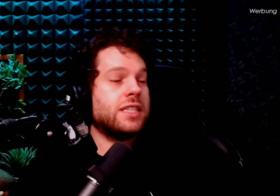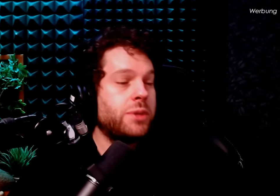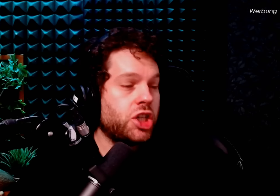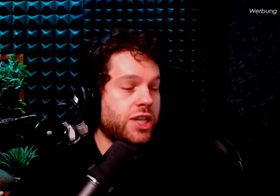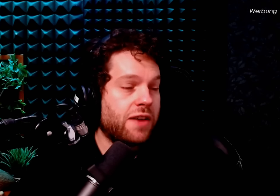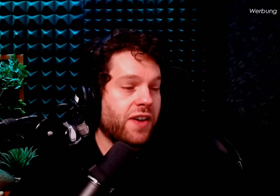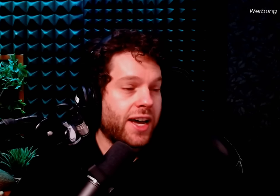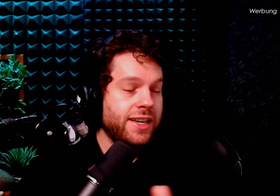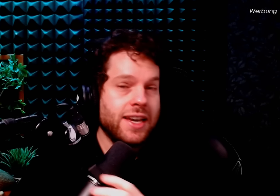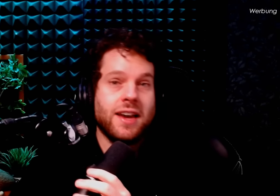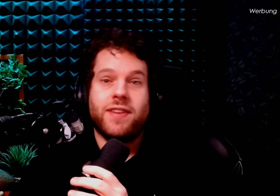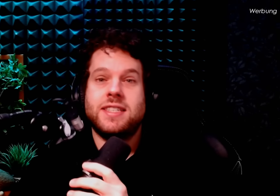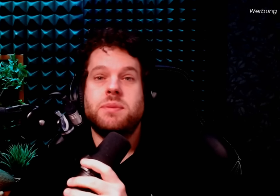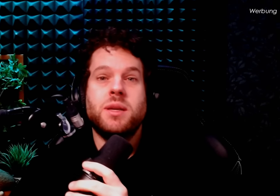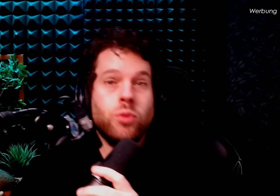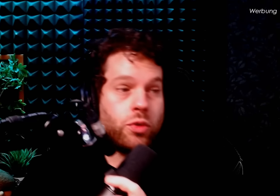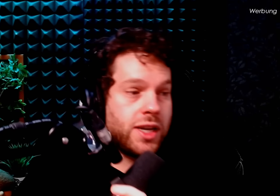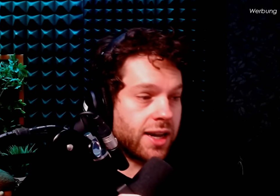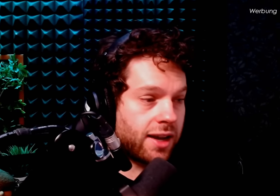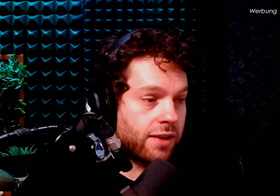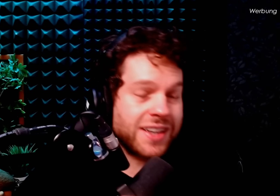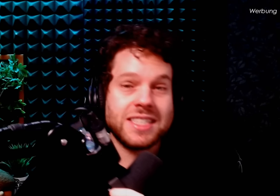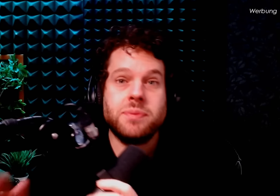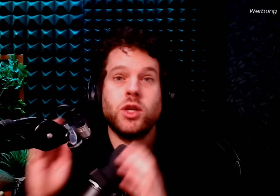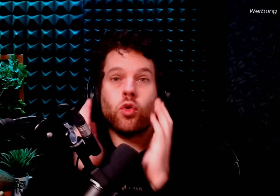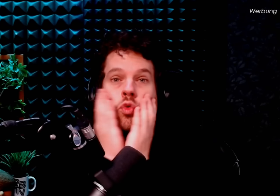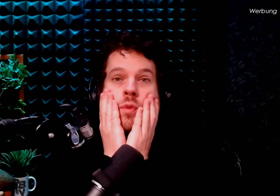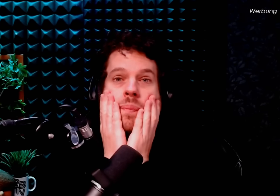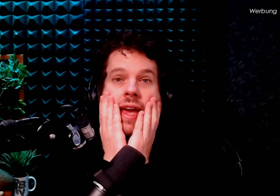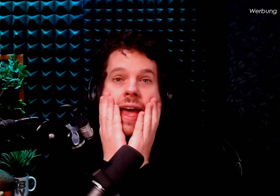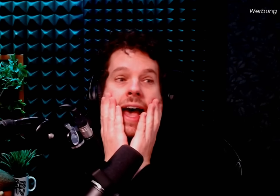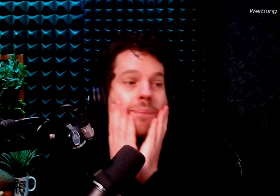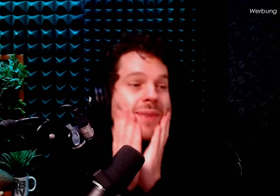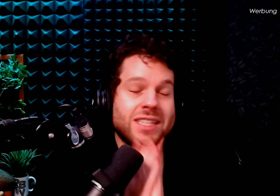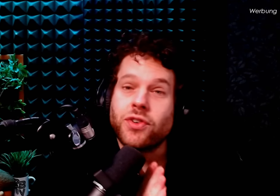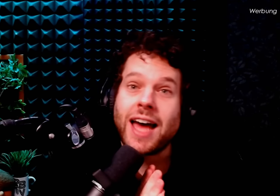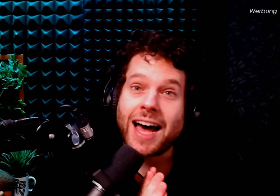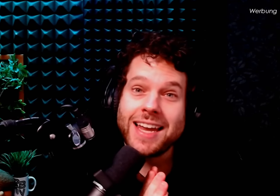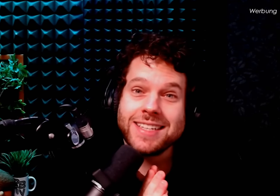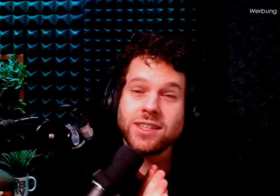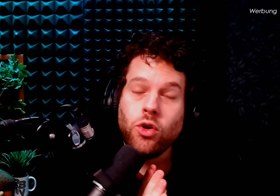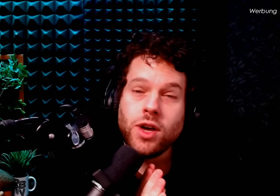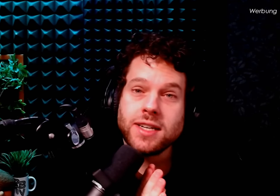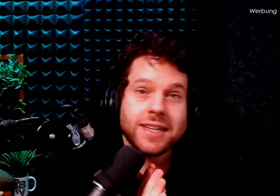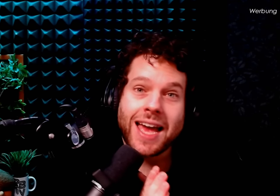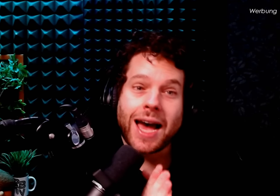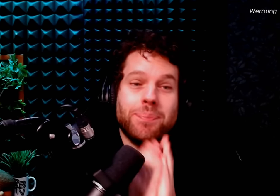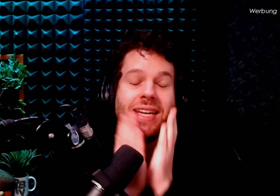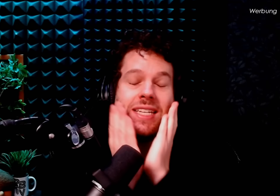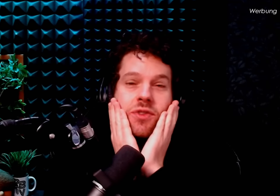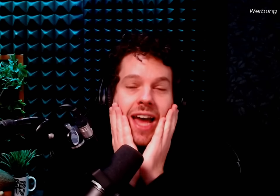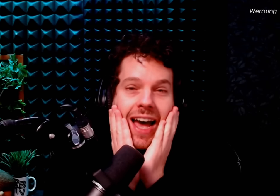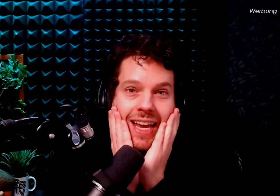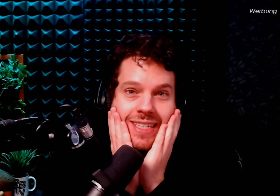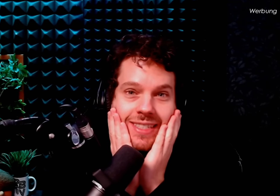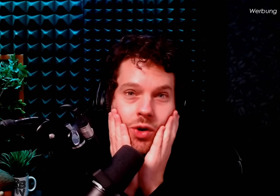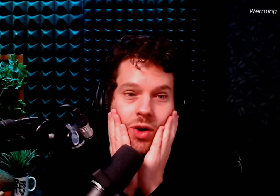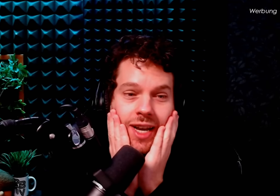was ist mit Stefan? Was ist mit Monika? Was ist mit Ruben? Habt ihr das von Alex gehört? Habt ihr das von Alex gehört?